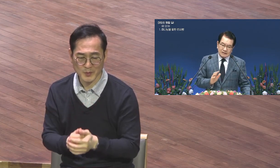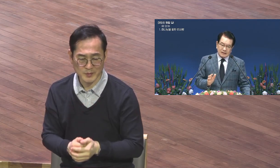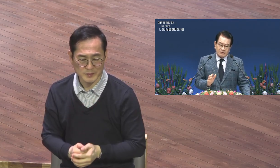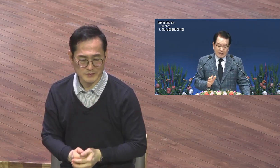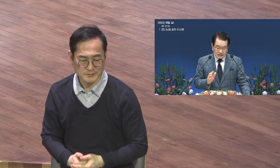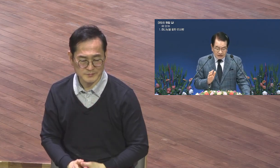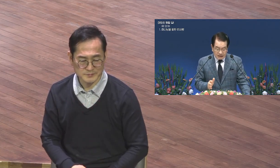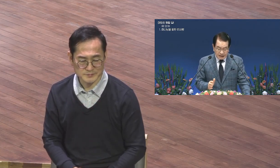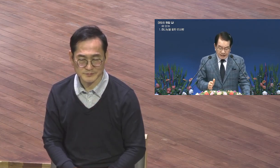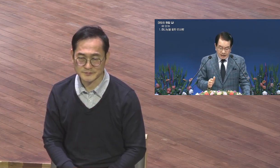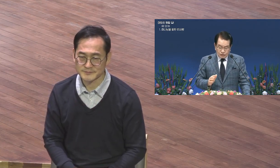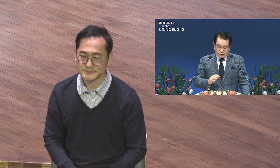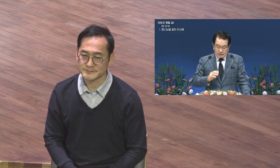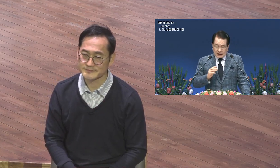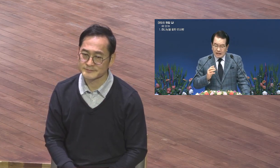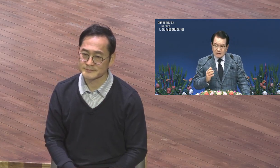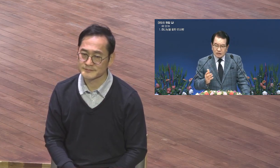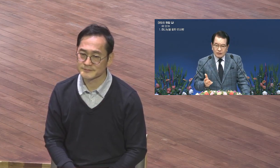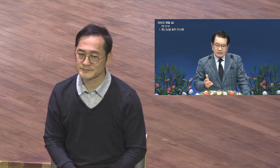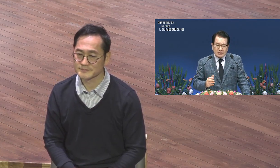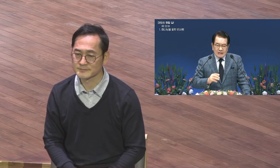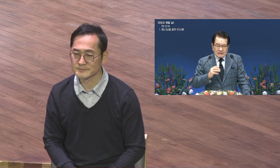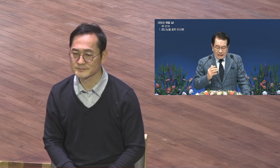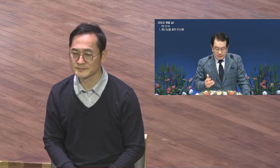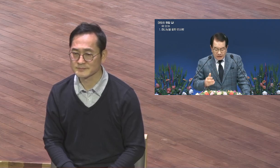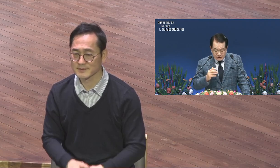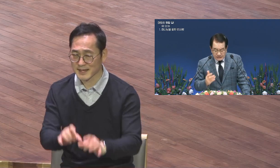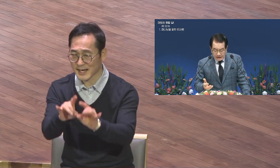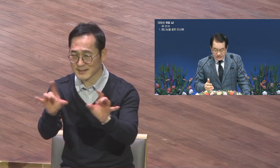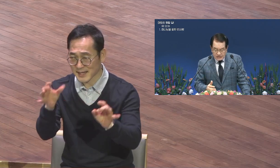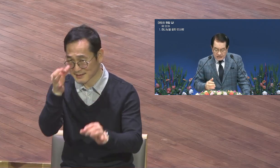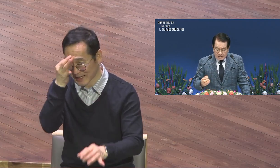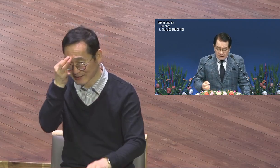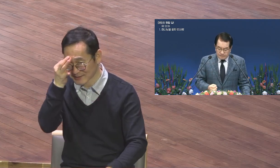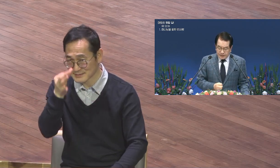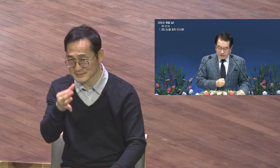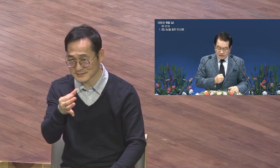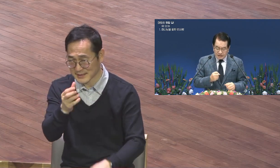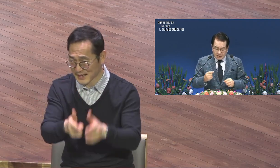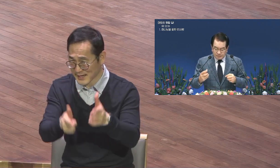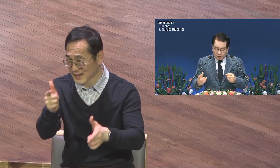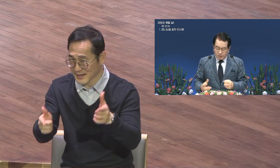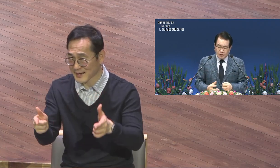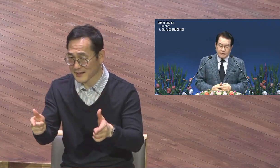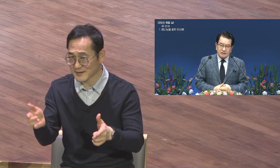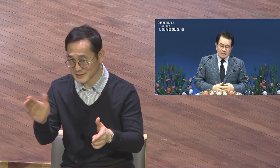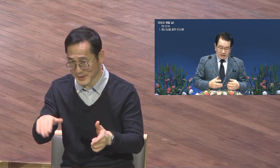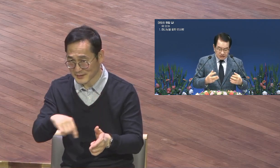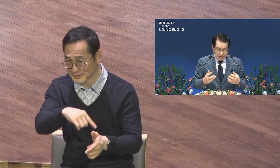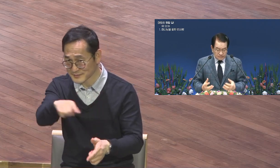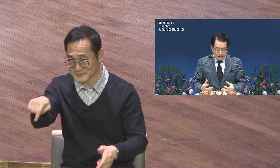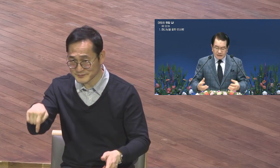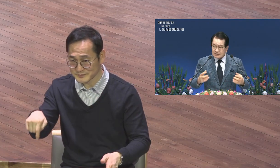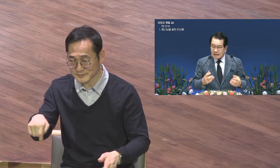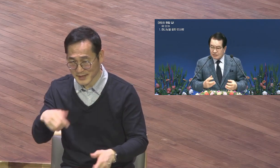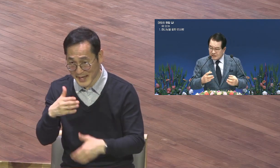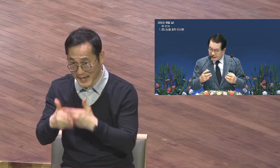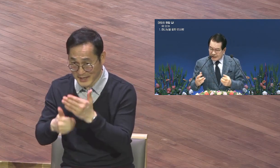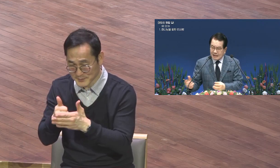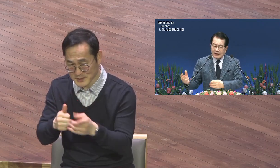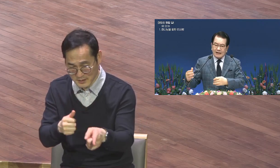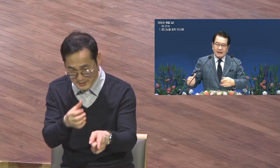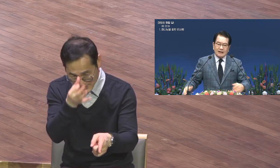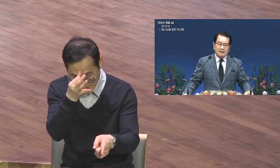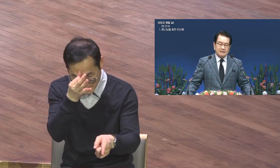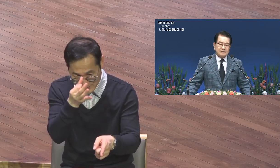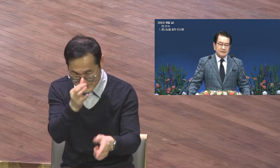그 말 아니잖아요. 각자에게 주신 달란트를 통해서 삶의 현장에서 일평생 복음을 위해서 쓰임받는 삶을